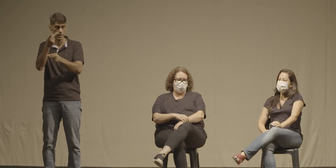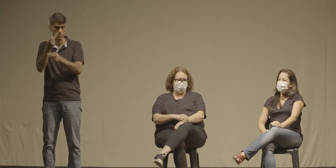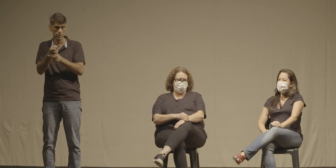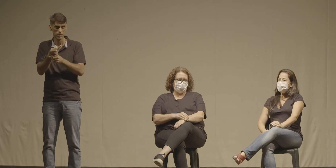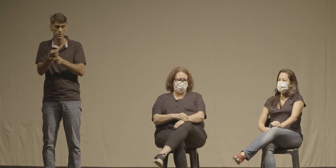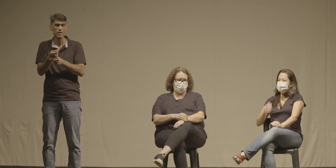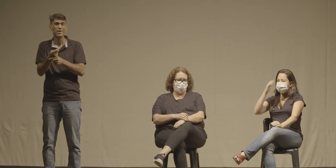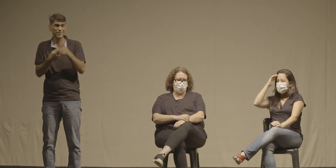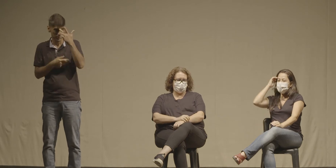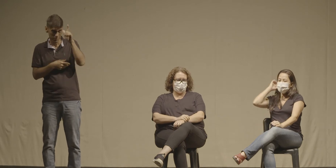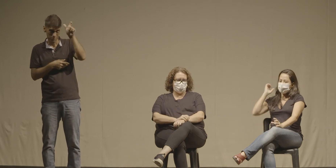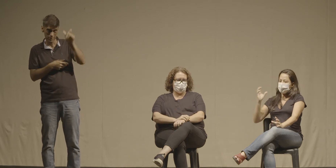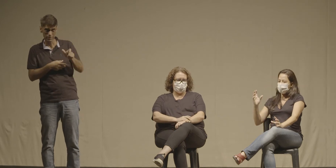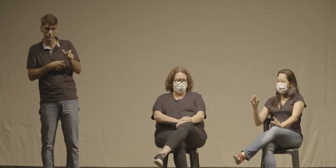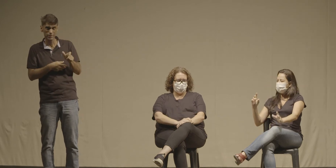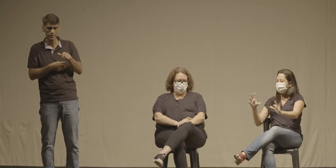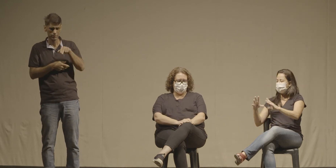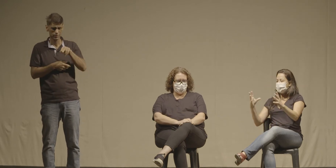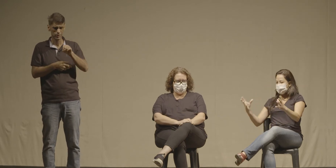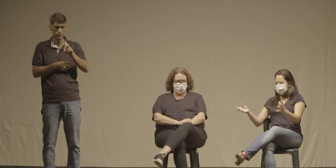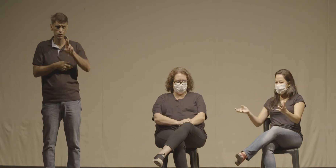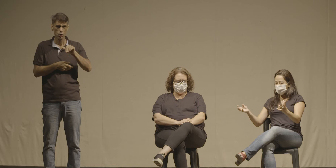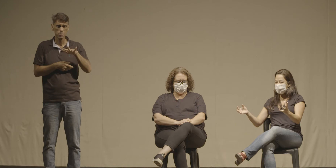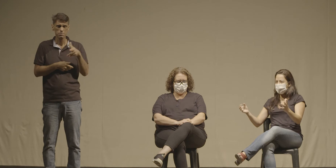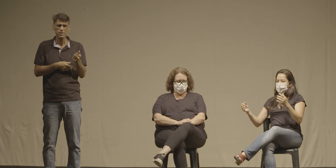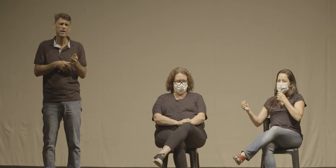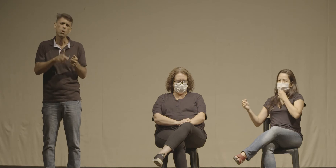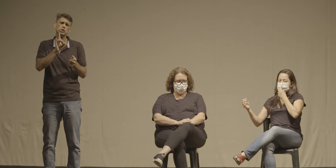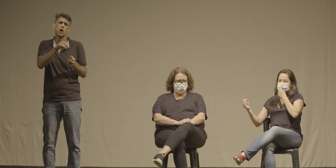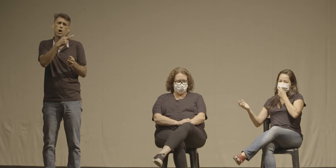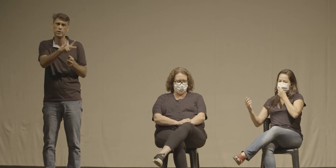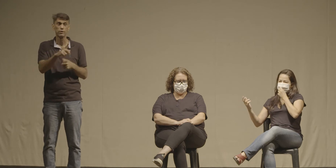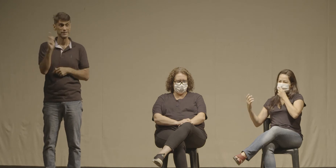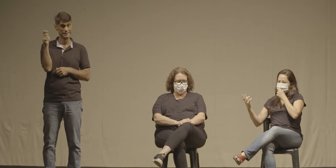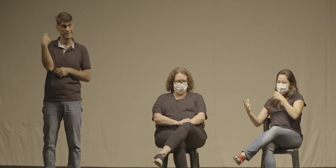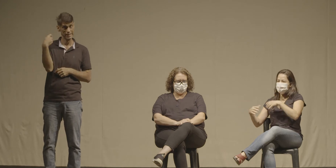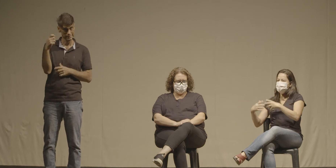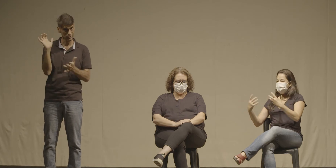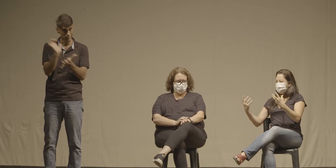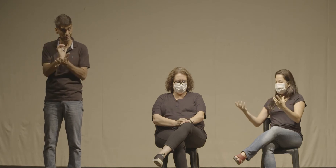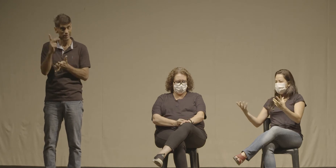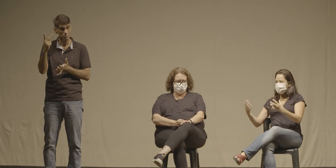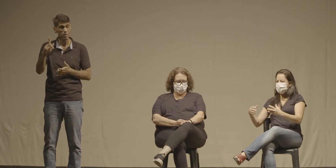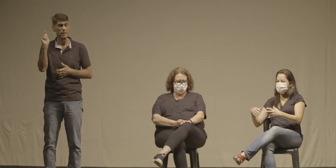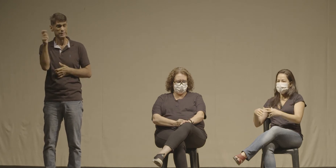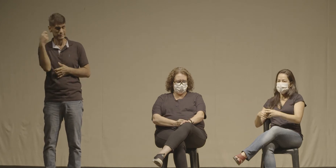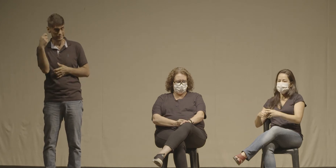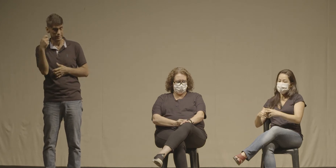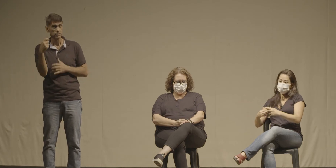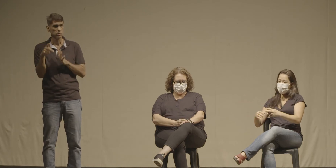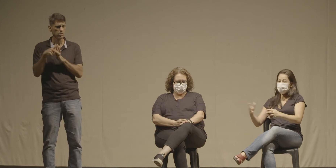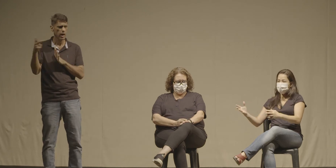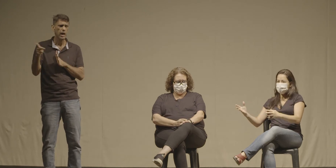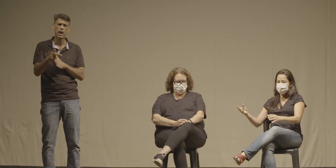uma pessoa que... E quando eu falo da Norminha, eu estou falando da seleção, né? Porque ela é a nossa protagonista, ela foi a voz